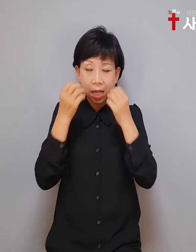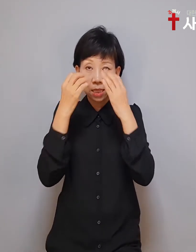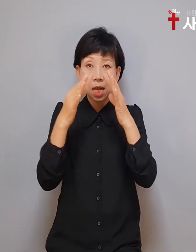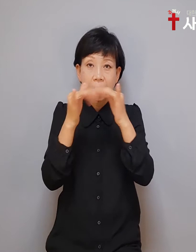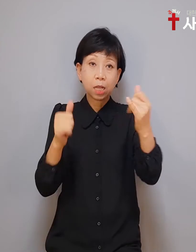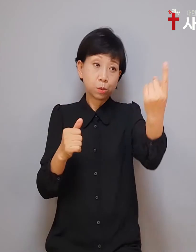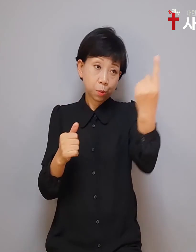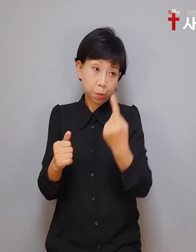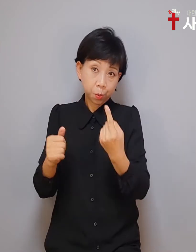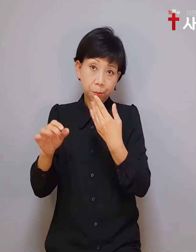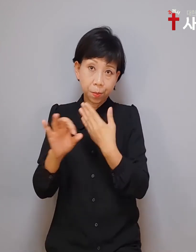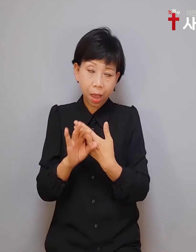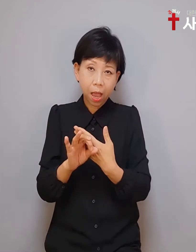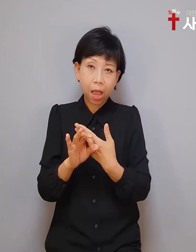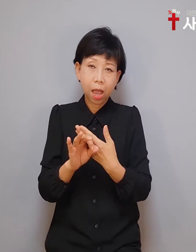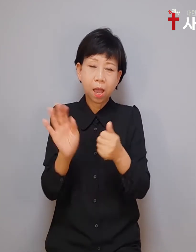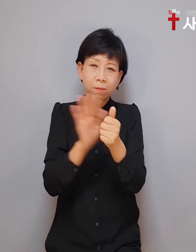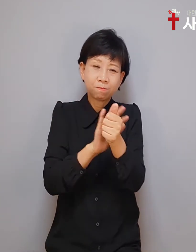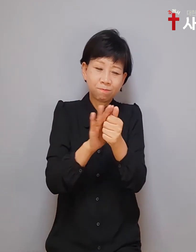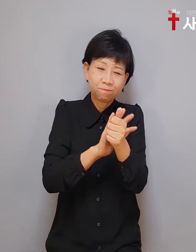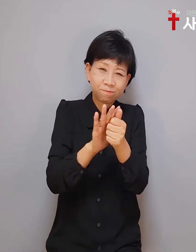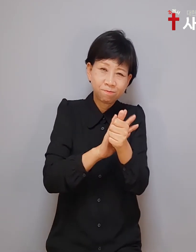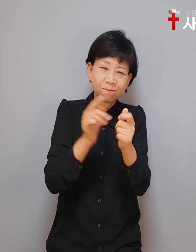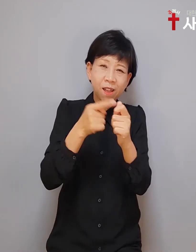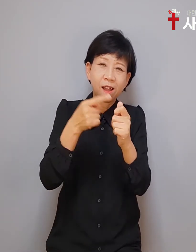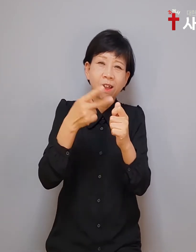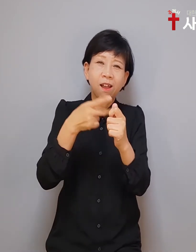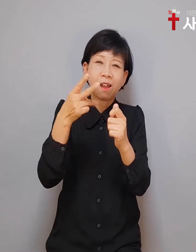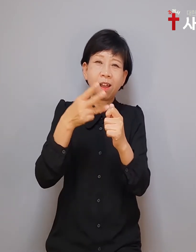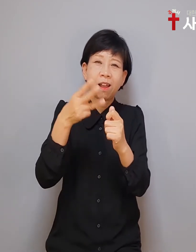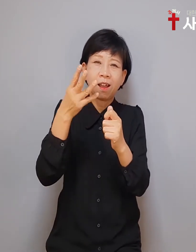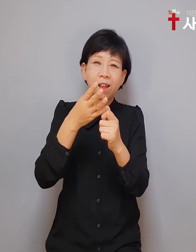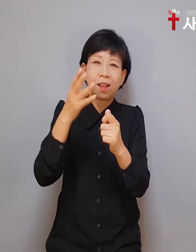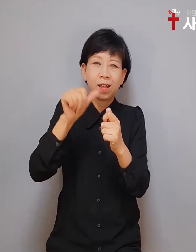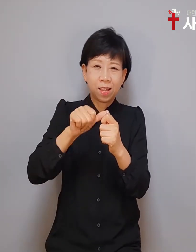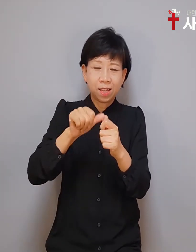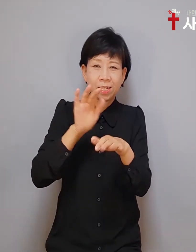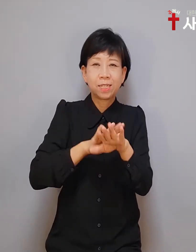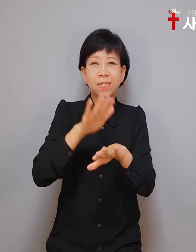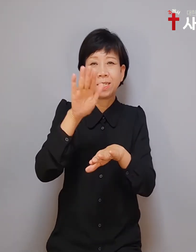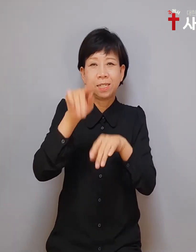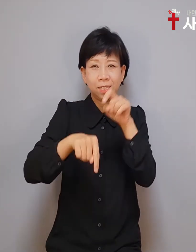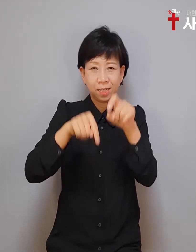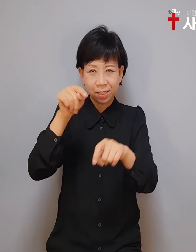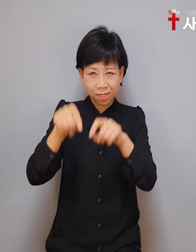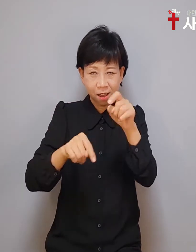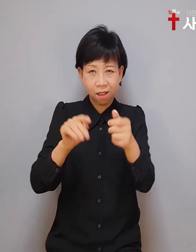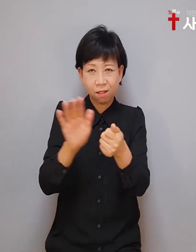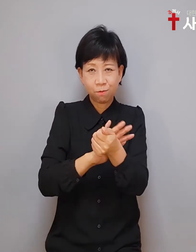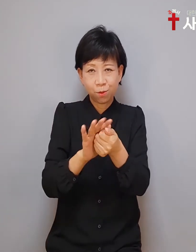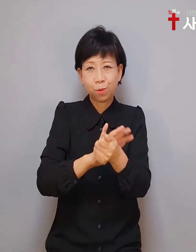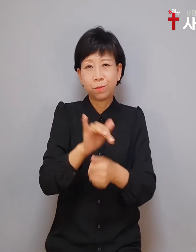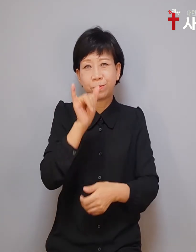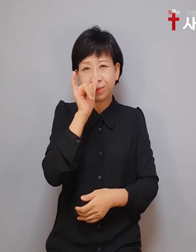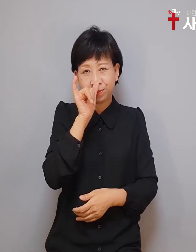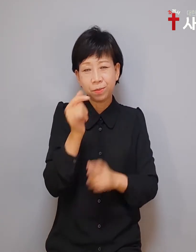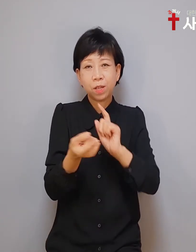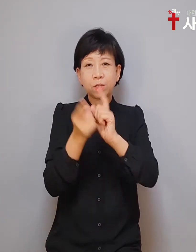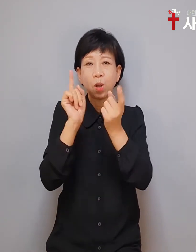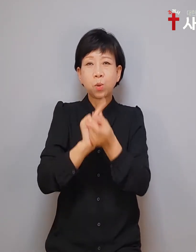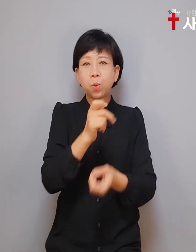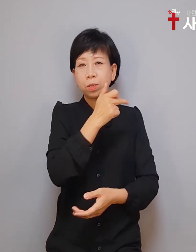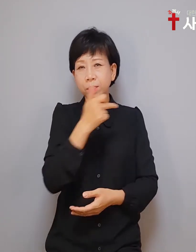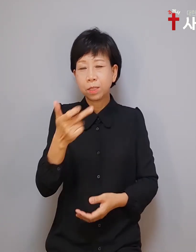가족에게 5가지를 세번하고 있습니다. 성도 여러분, 서로 큰 소리로 격려하고